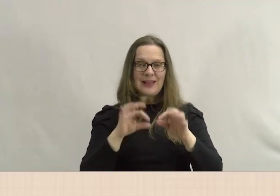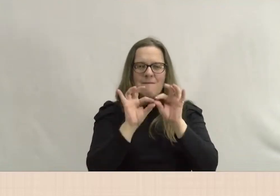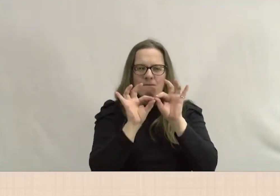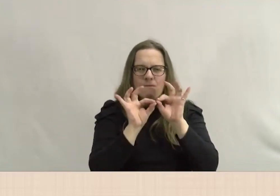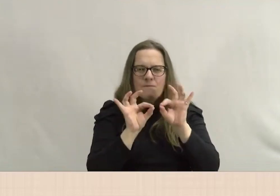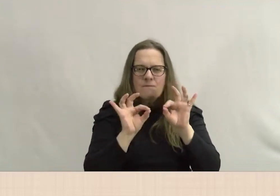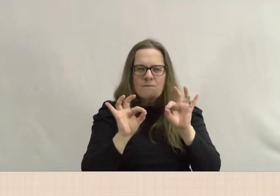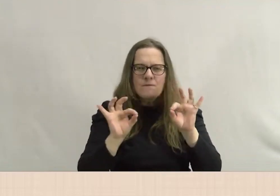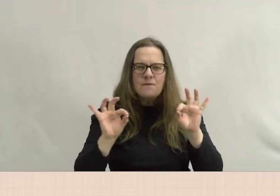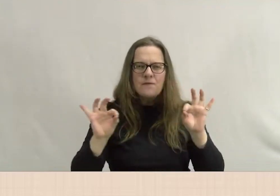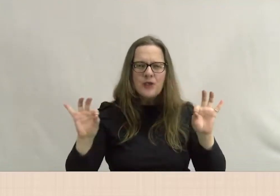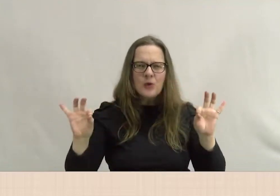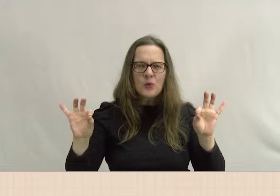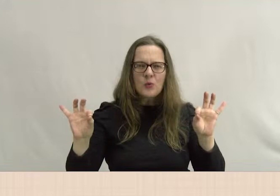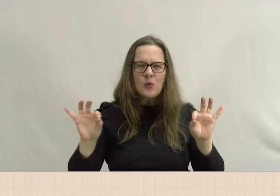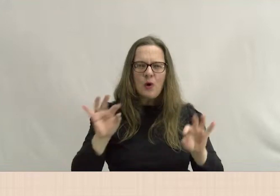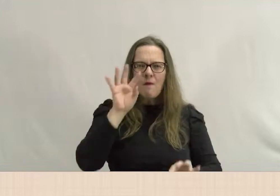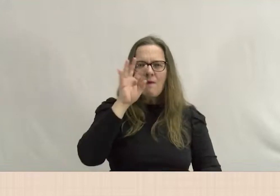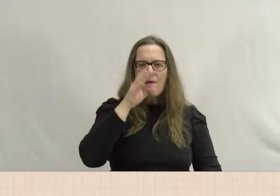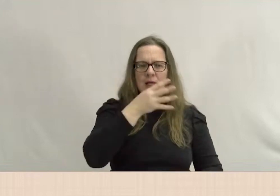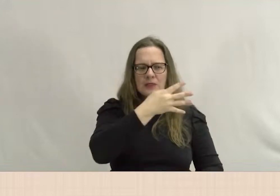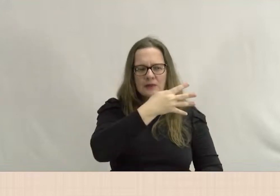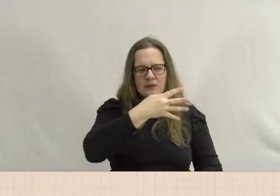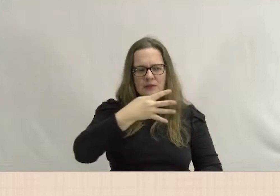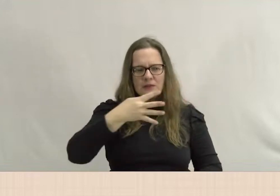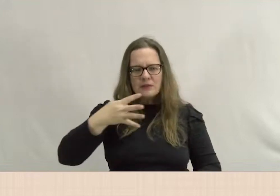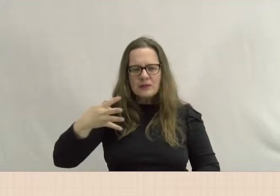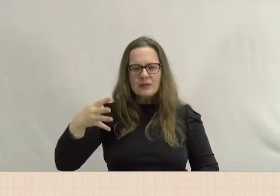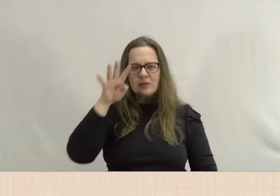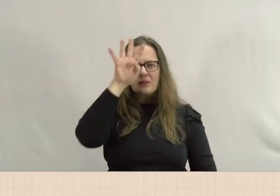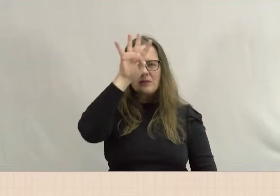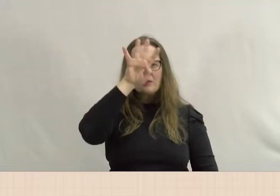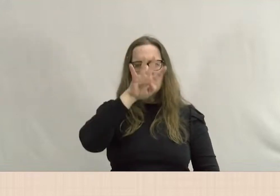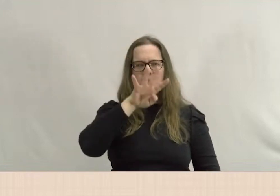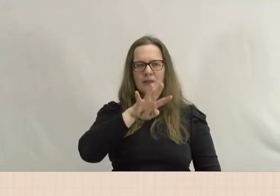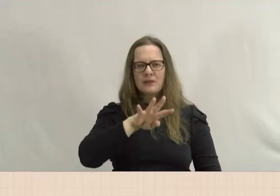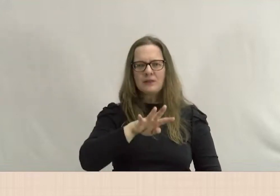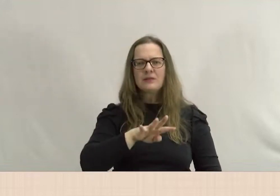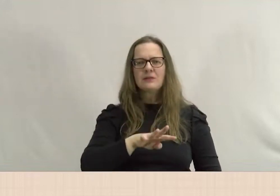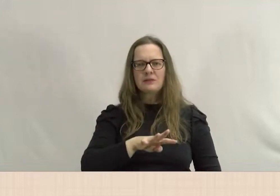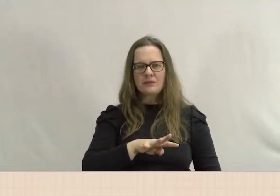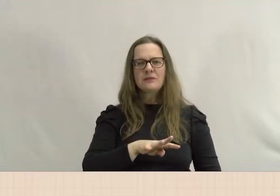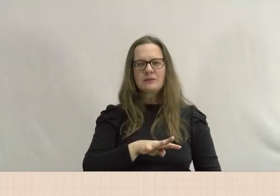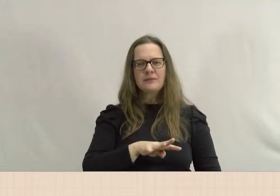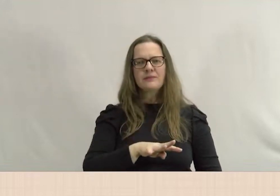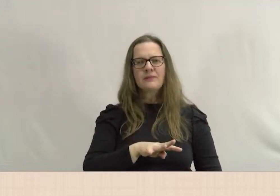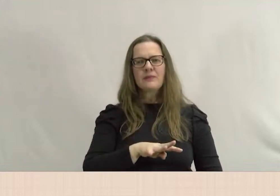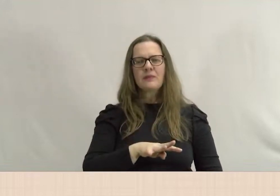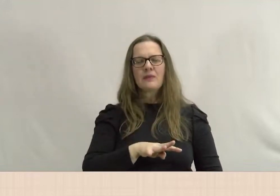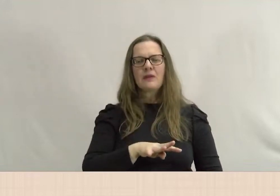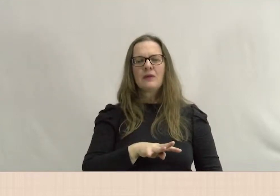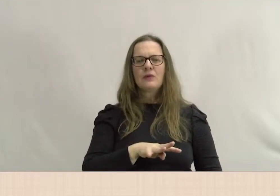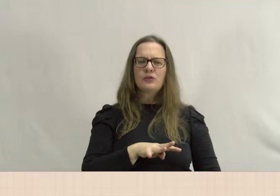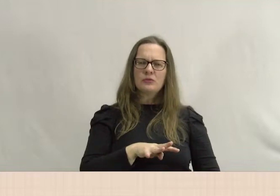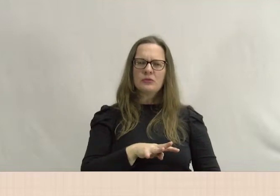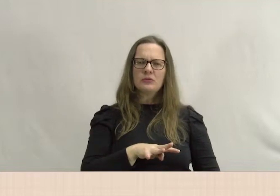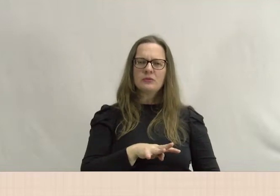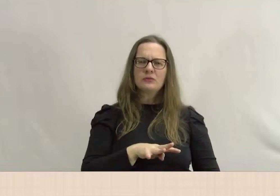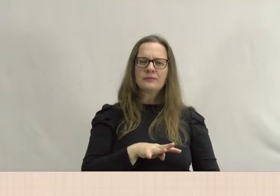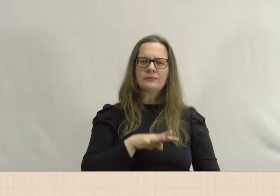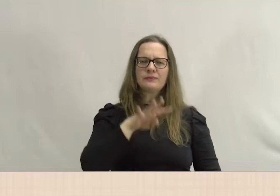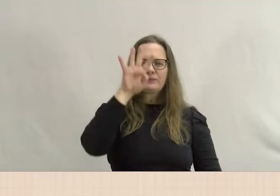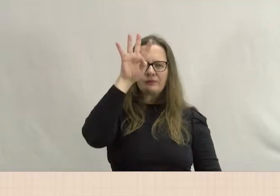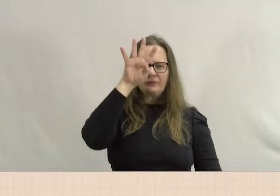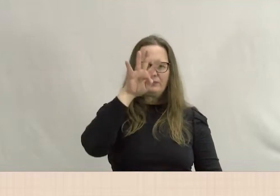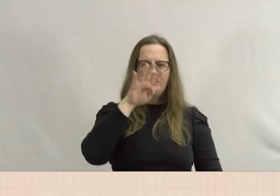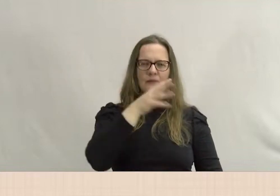com os fios transversais. Os fios longitudinais são chamados de urdidura, os fios transversais